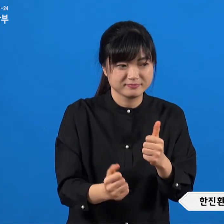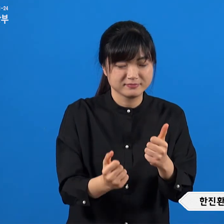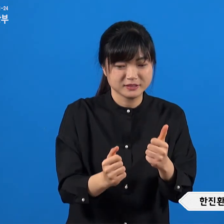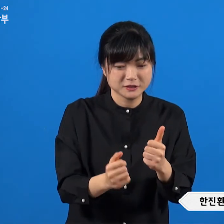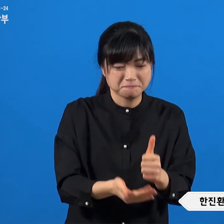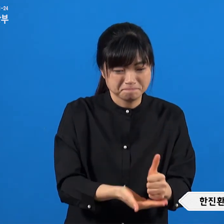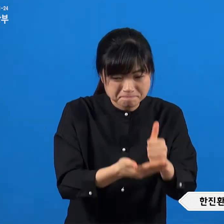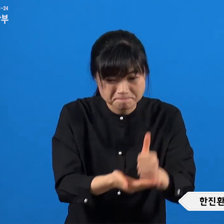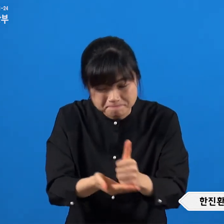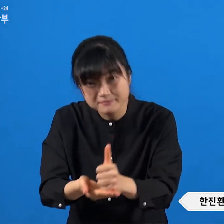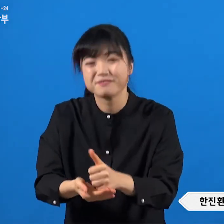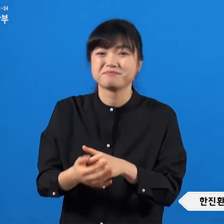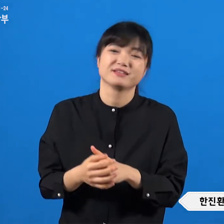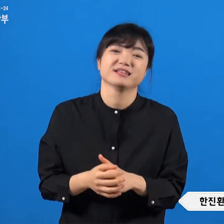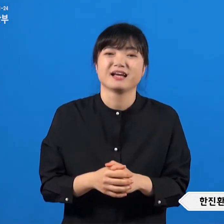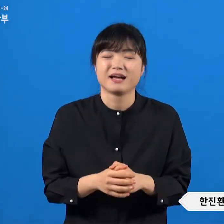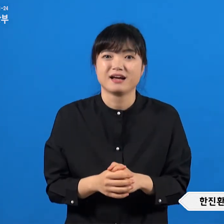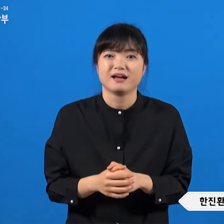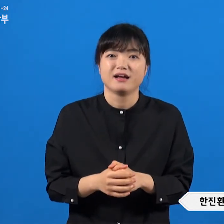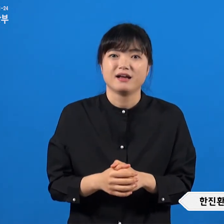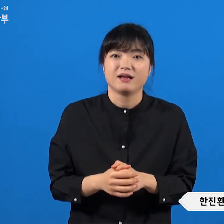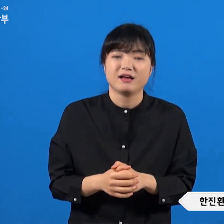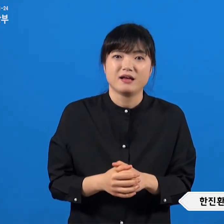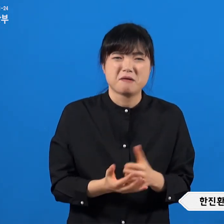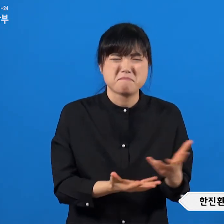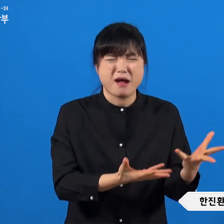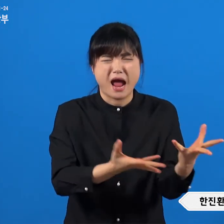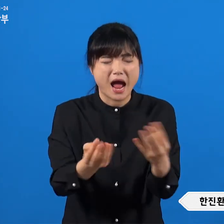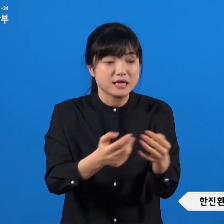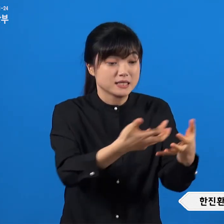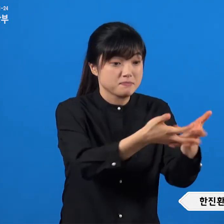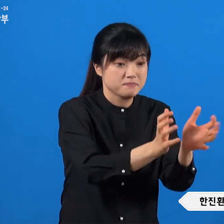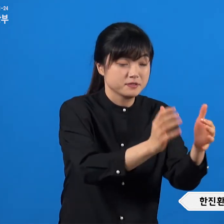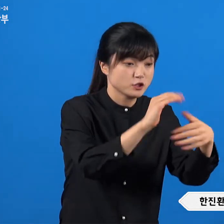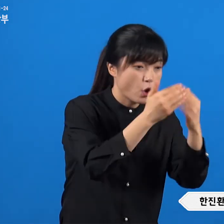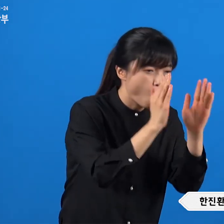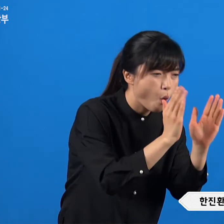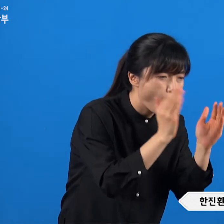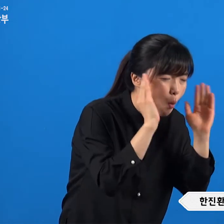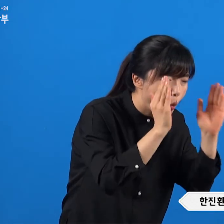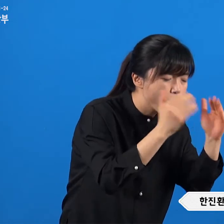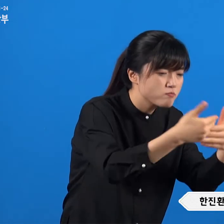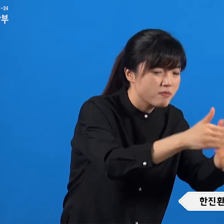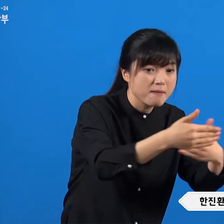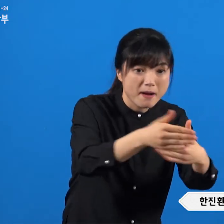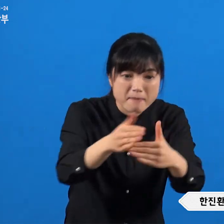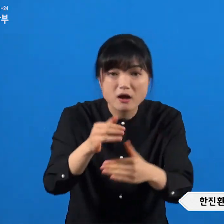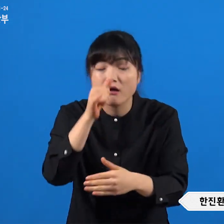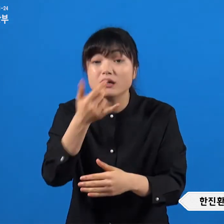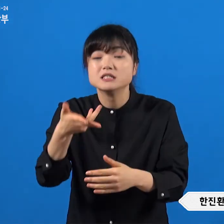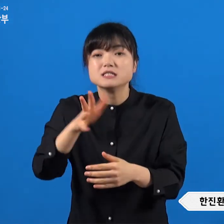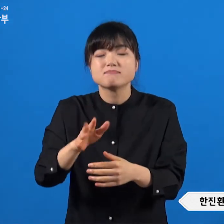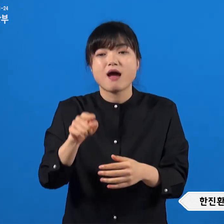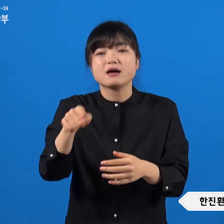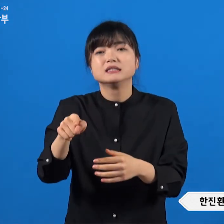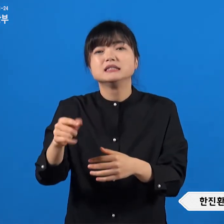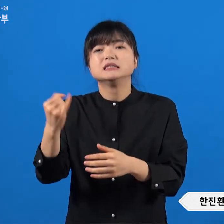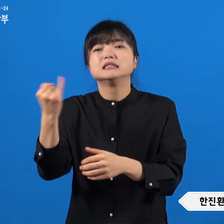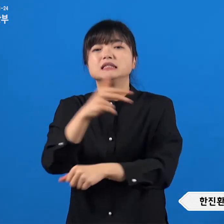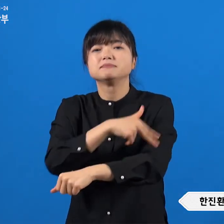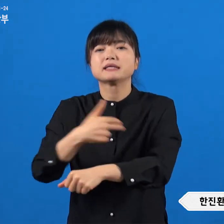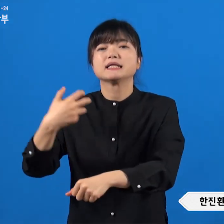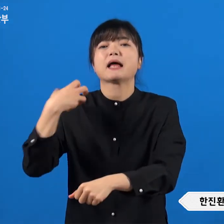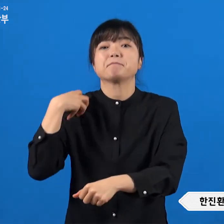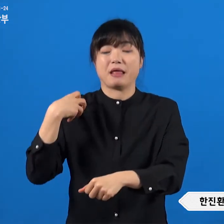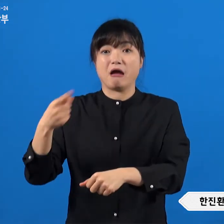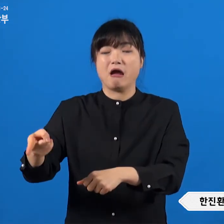큰 교회 수많은 다락방 가운데서도 그 집사님 다락방이 가장 은혜 충만한 다락방이 되었습니다.